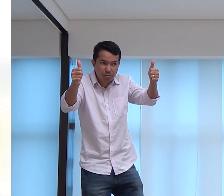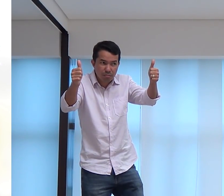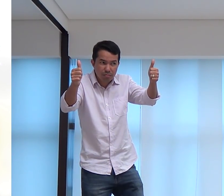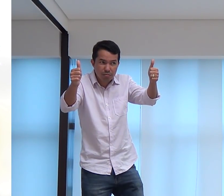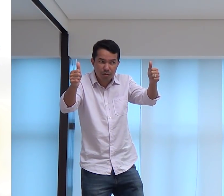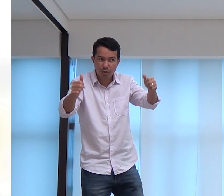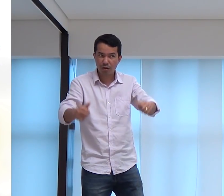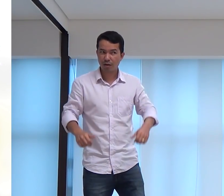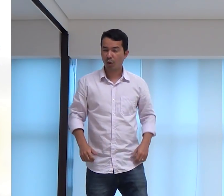Tudo